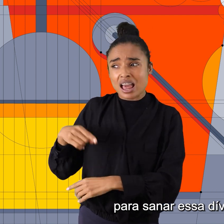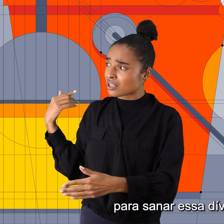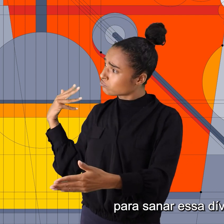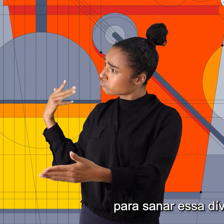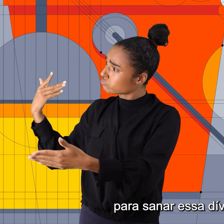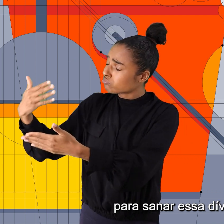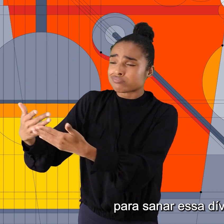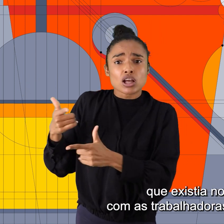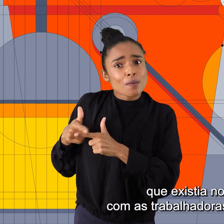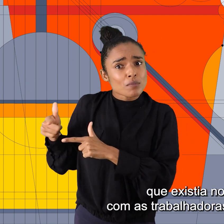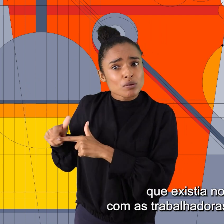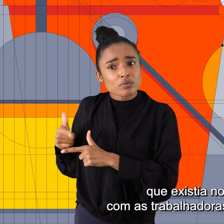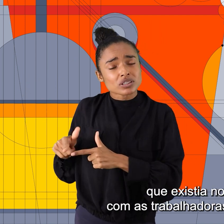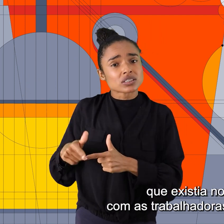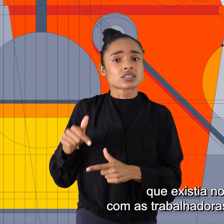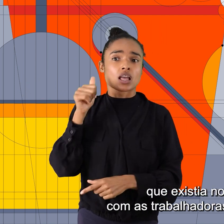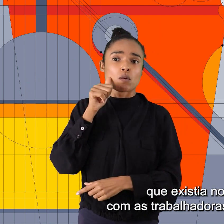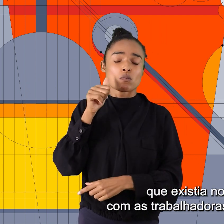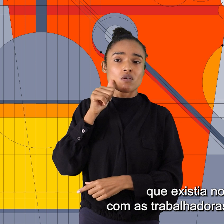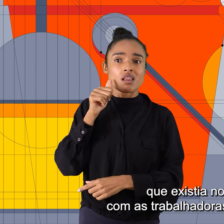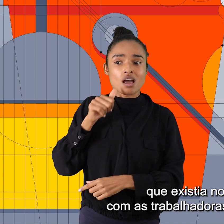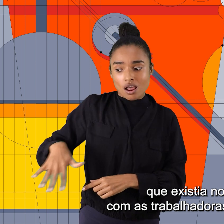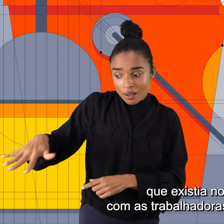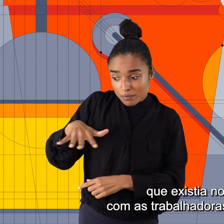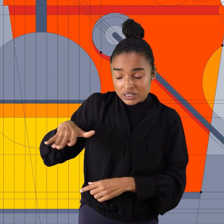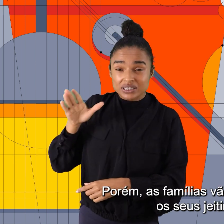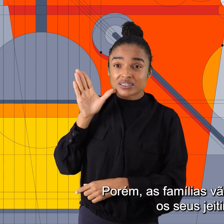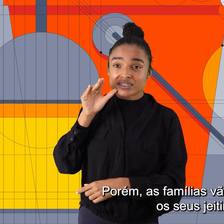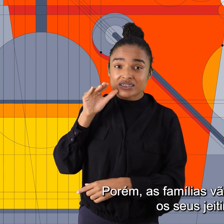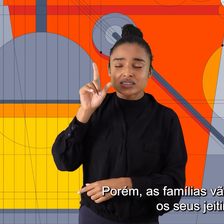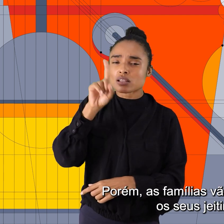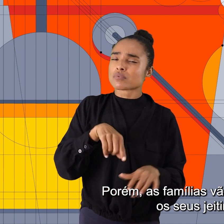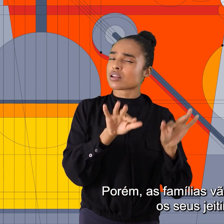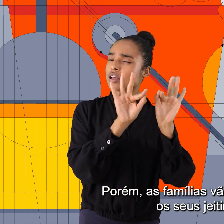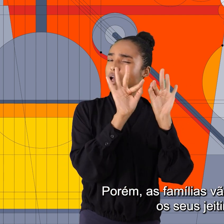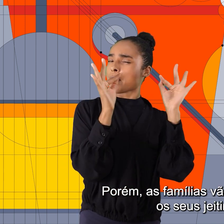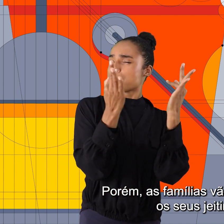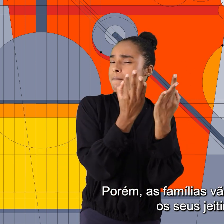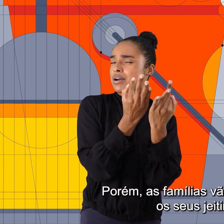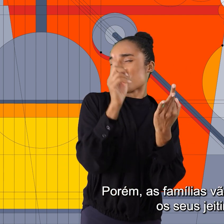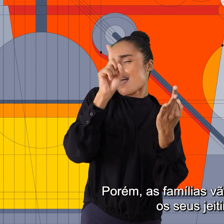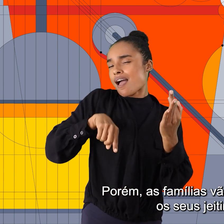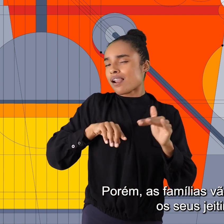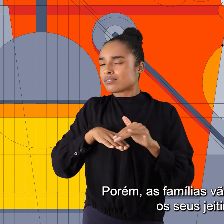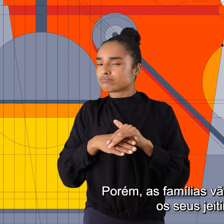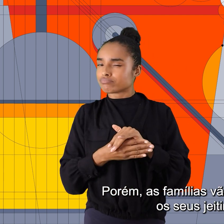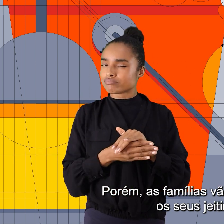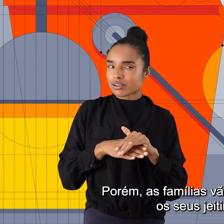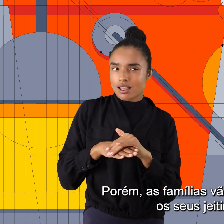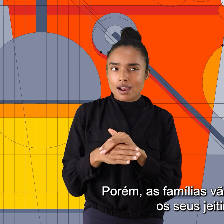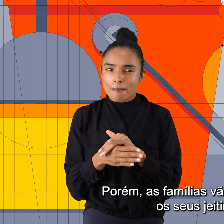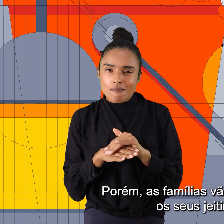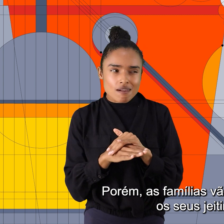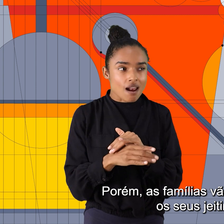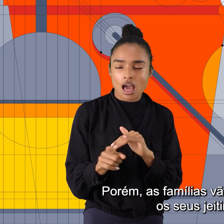essa dívida histórica que existia no Brasil com as trabalhadoras domésticas. Porém, as famílias vão encontrando os